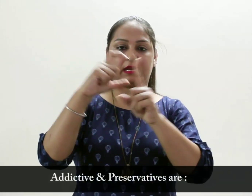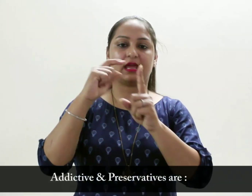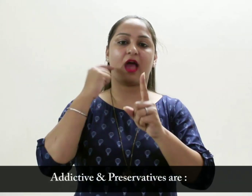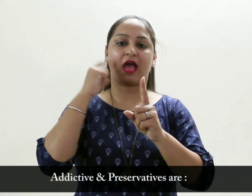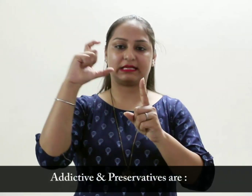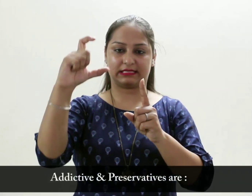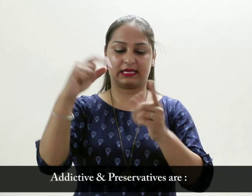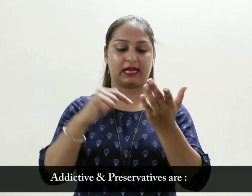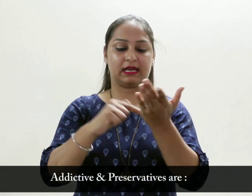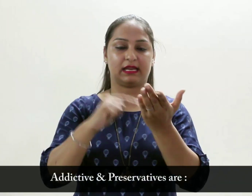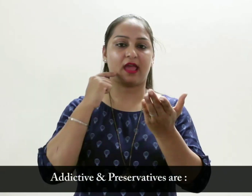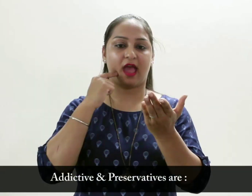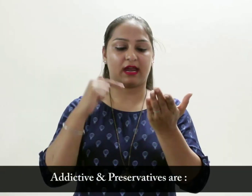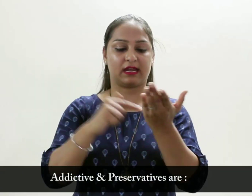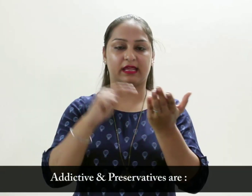लत और संरक्षण है।